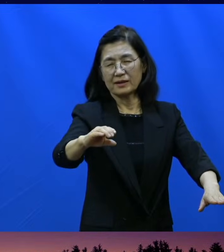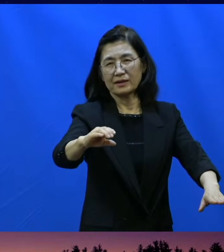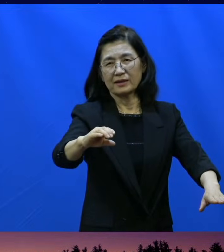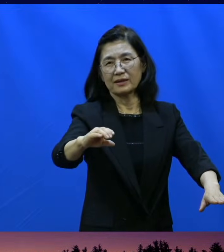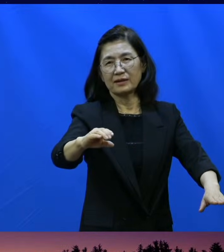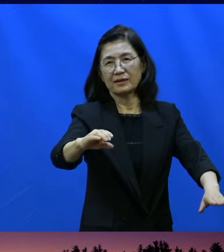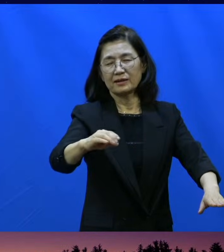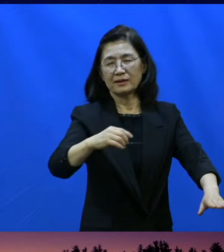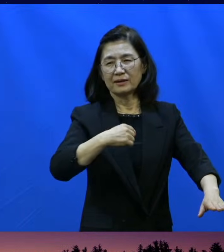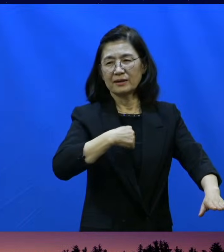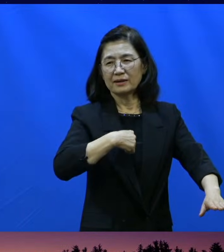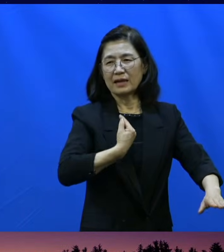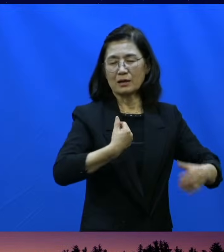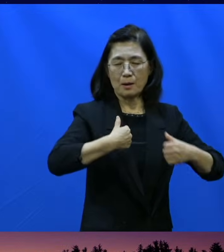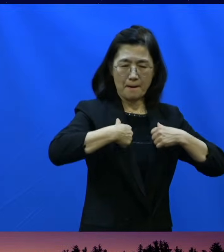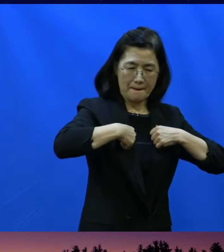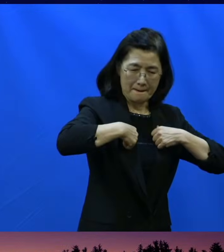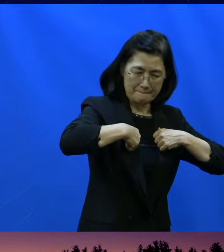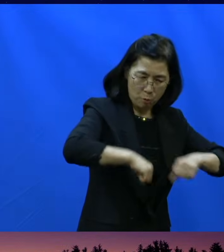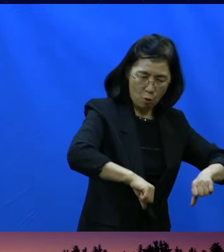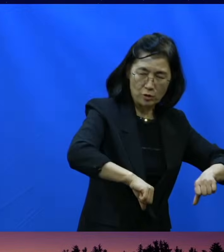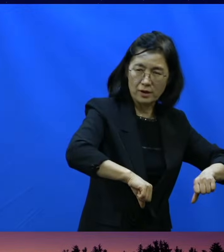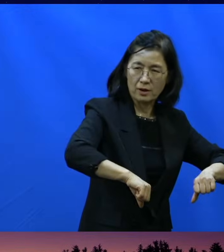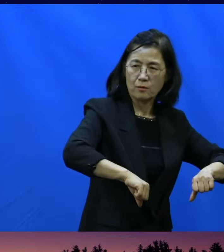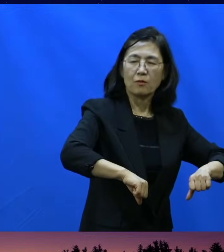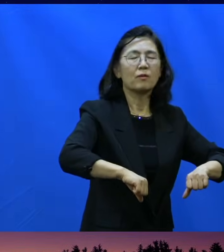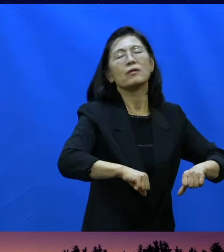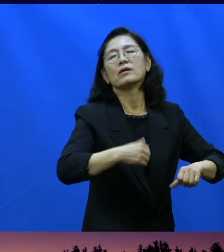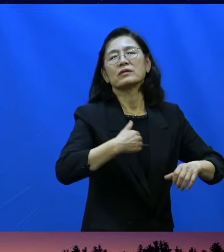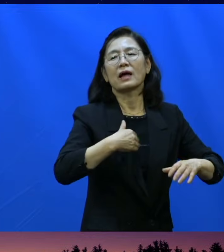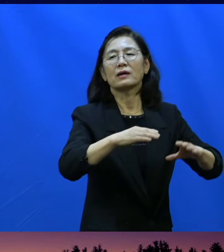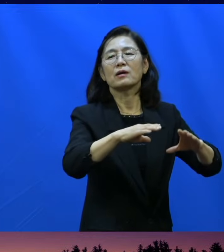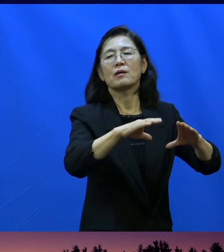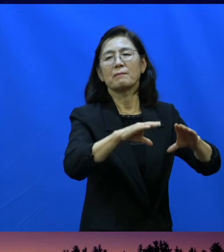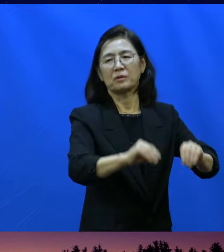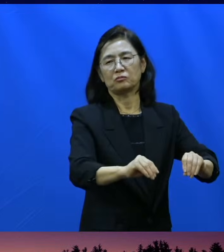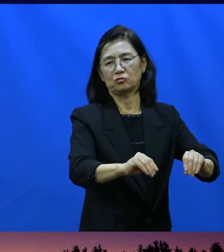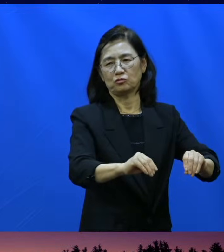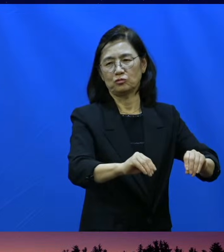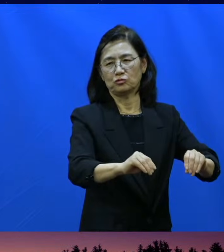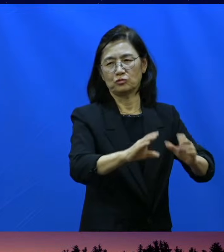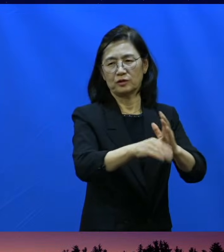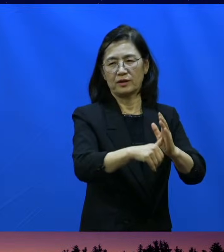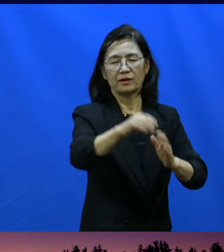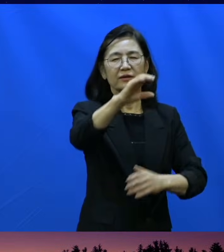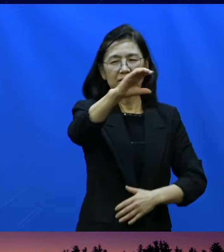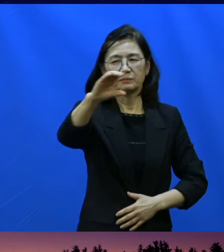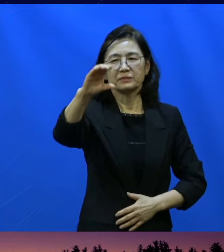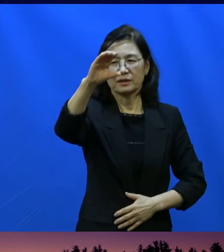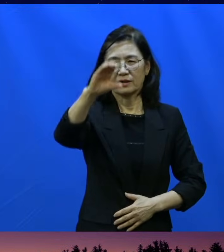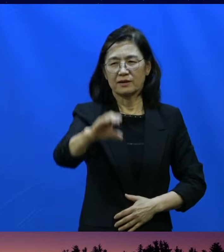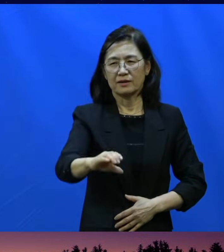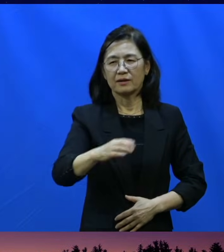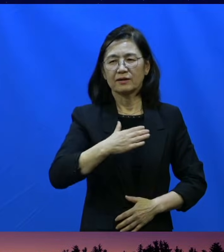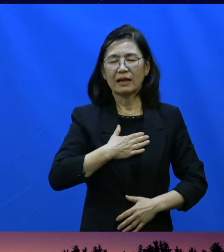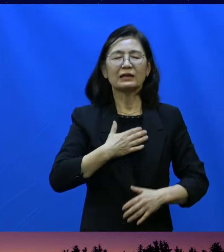완전히 자신을 내려놓고 완전히 힘을 빼고 완전히 힘을 해체하는 거예요. 죽은 거예요, 죽은